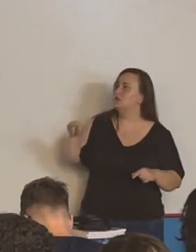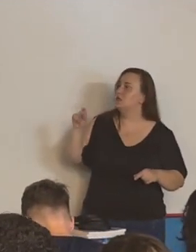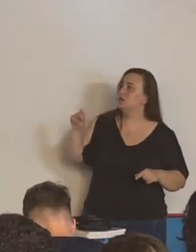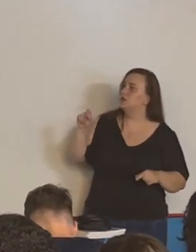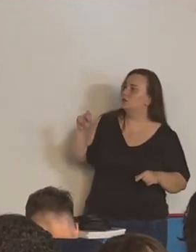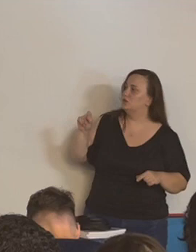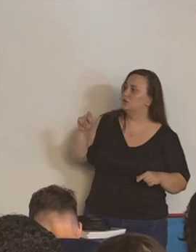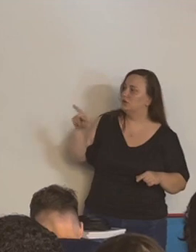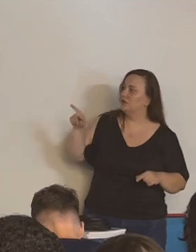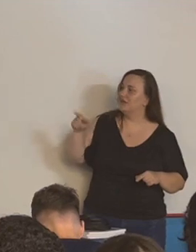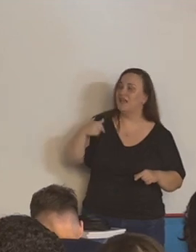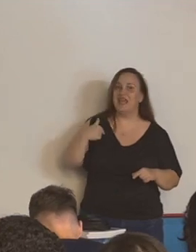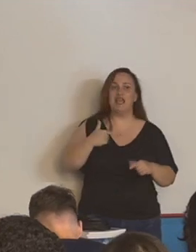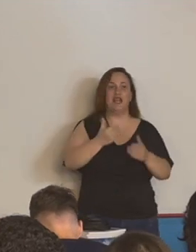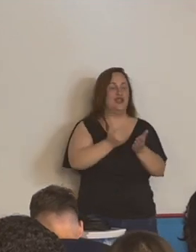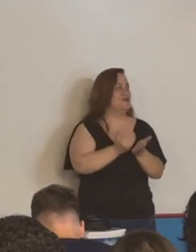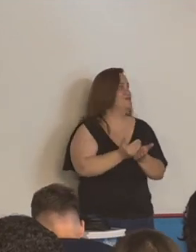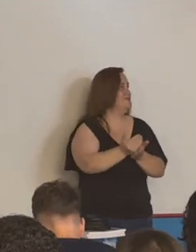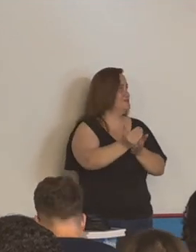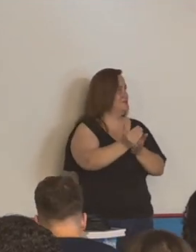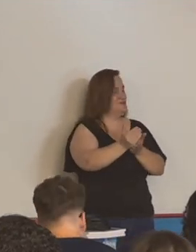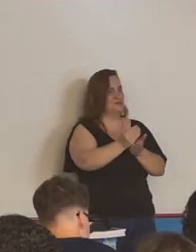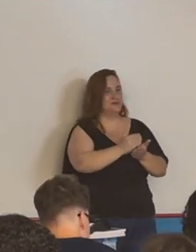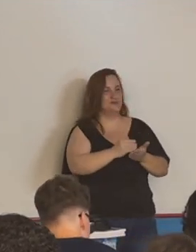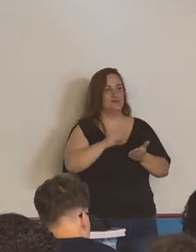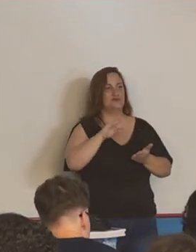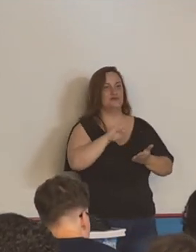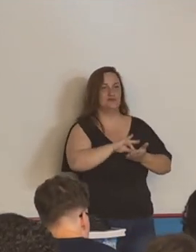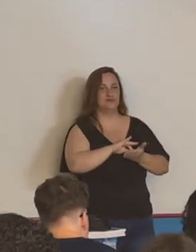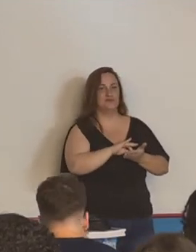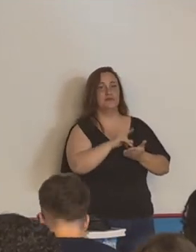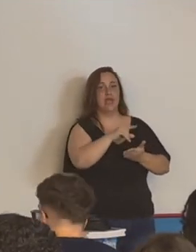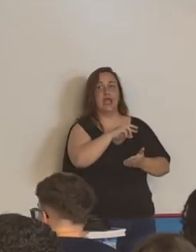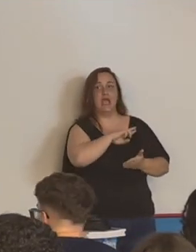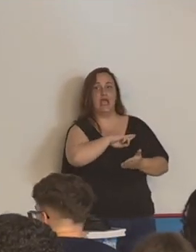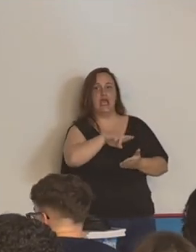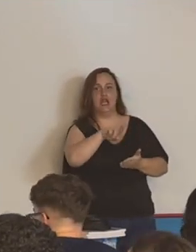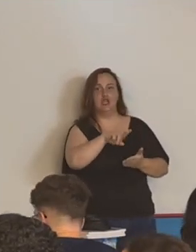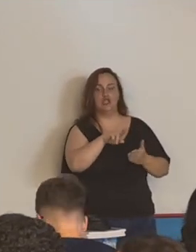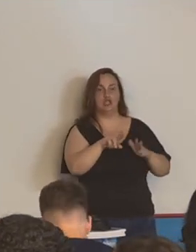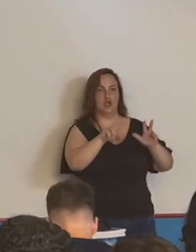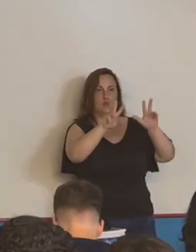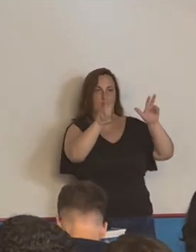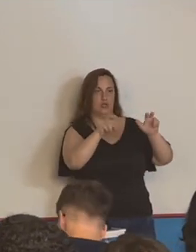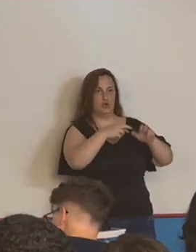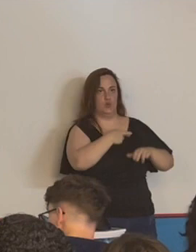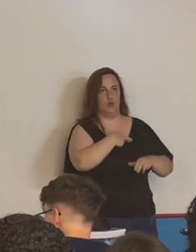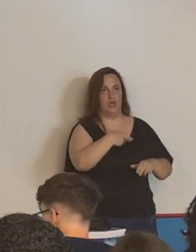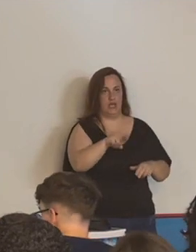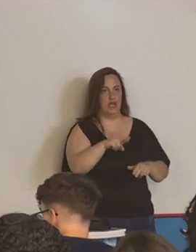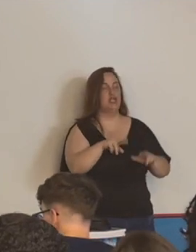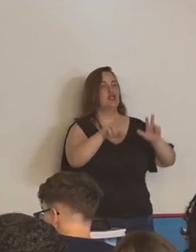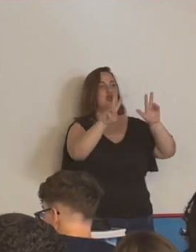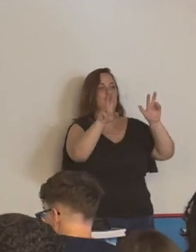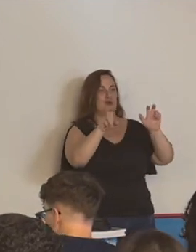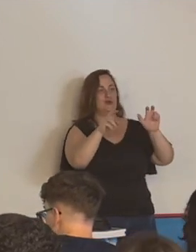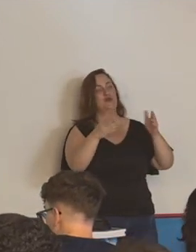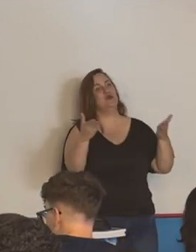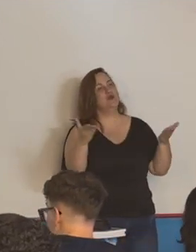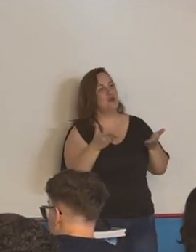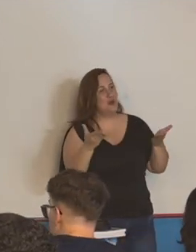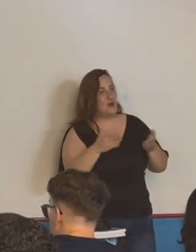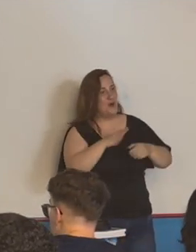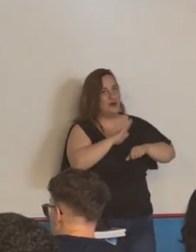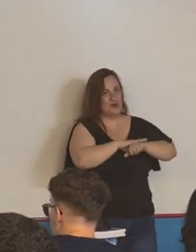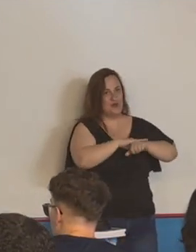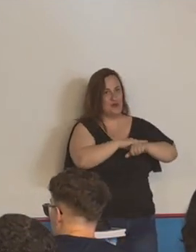Esse é um trabalho que foi a minha entrada para falar de religião nos trabalhos, né? E aí